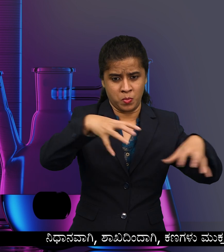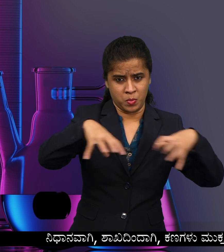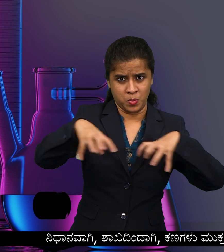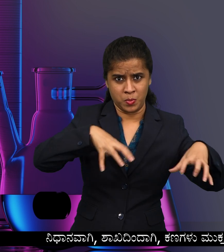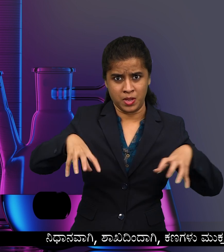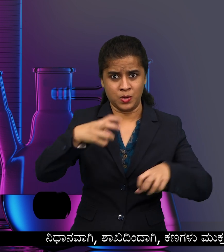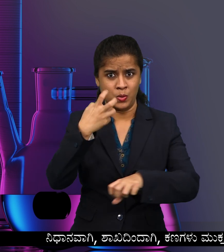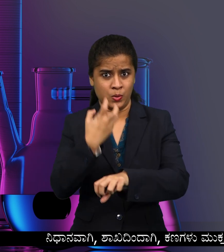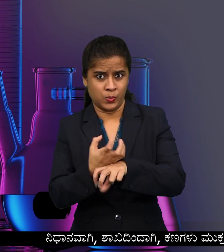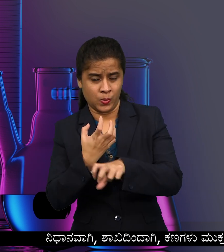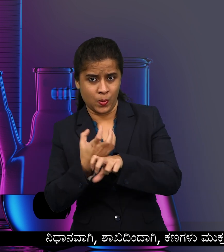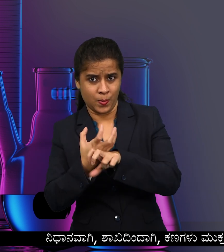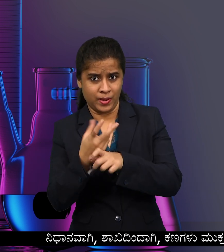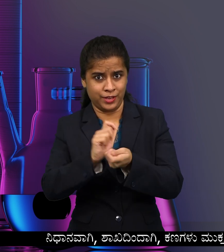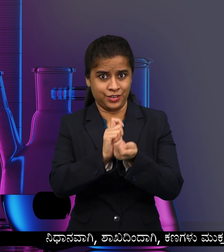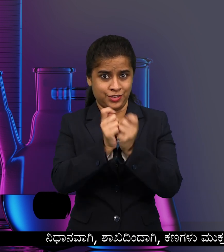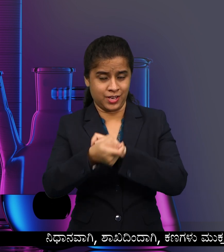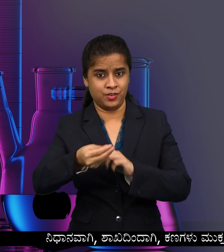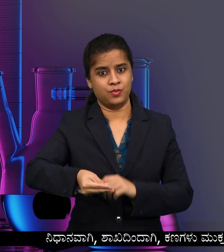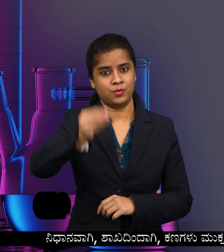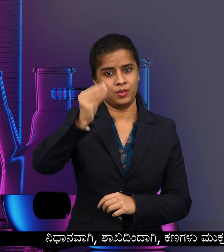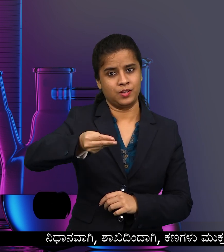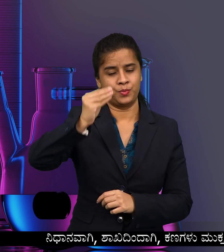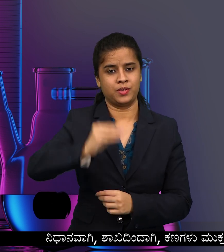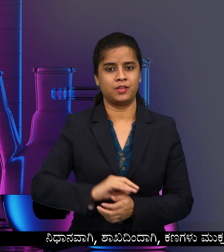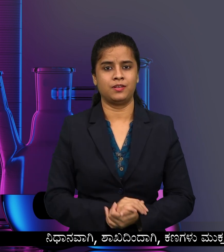ಮತ್ತು ಘನವು ದ್ರವವಾಗಿ ಬದಲಾಗುತ್ತದೆ.